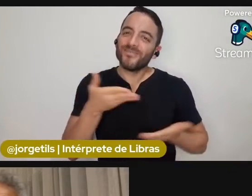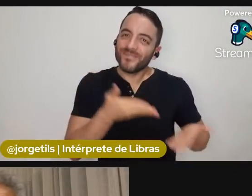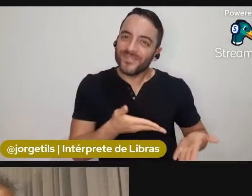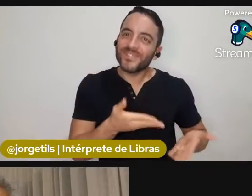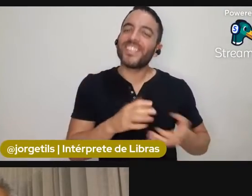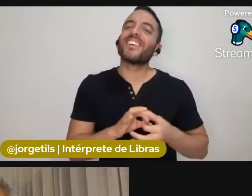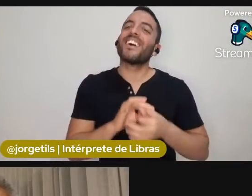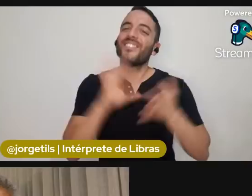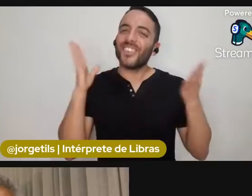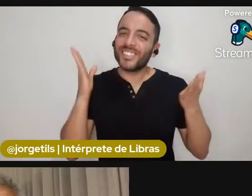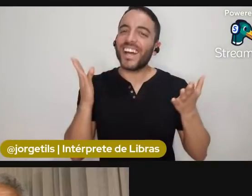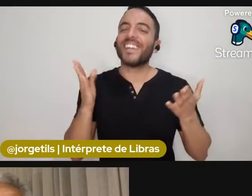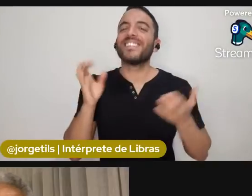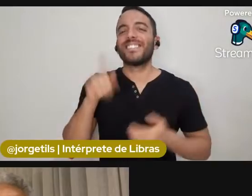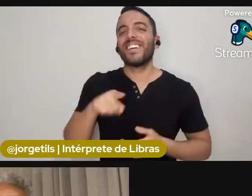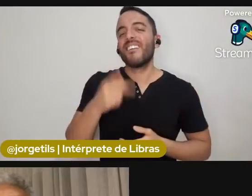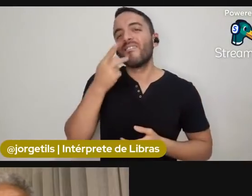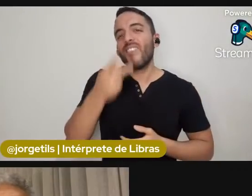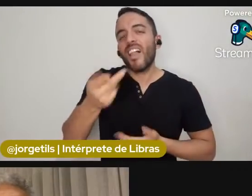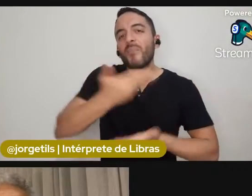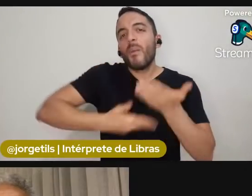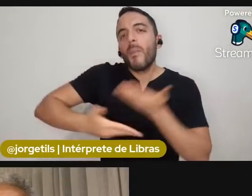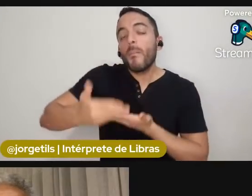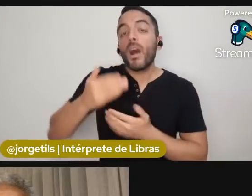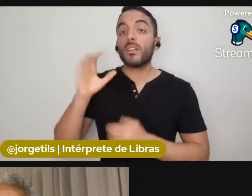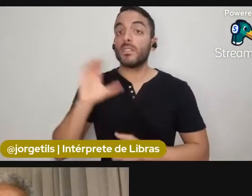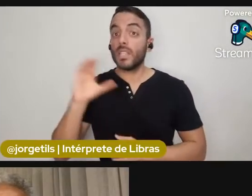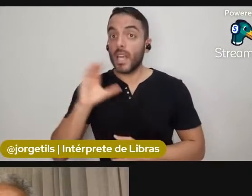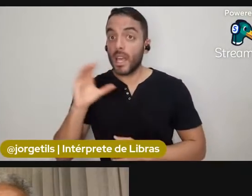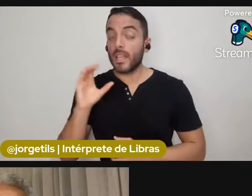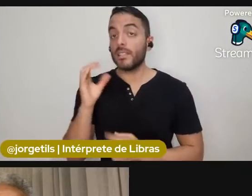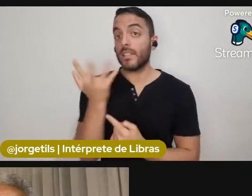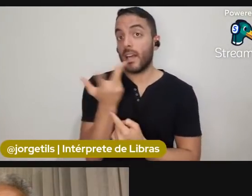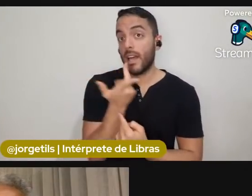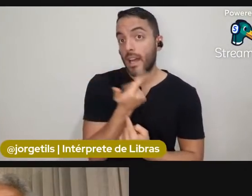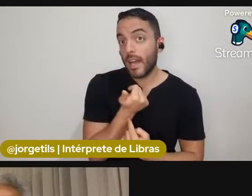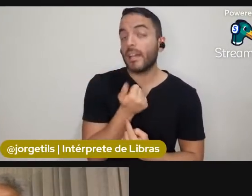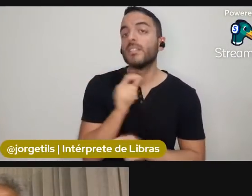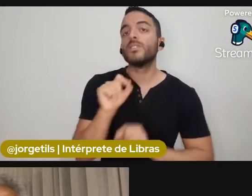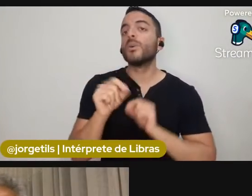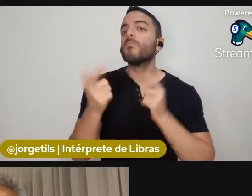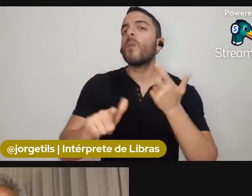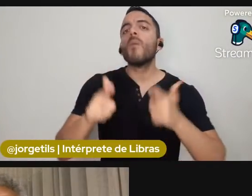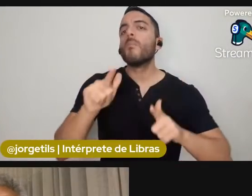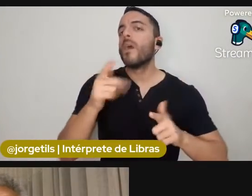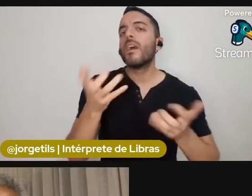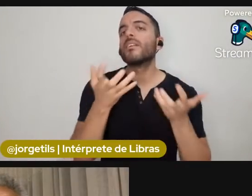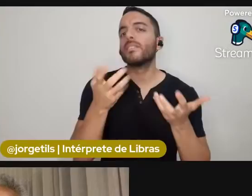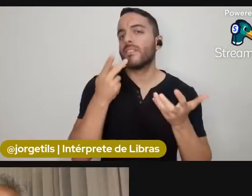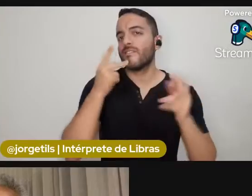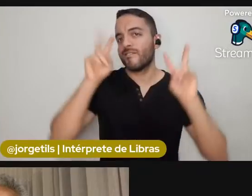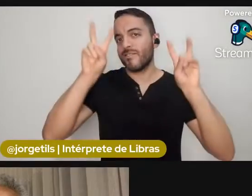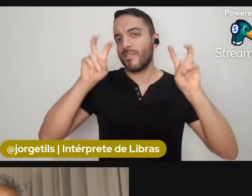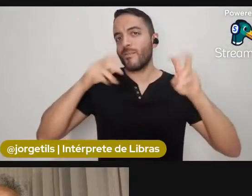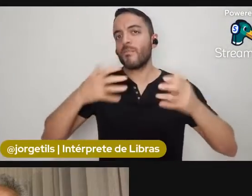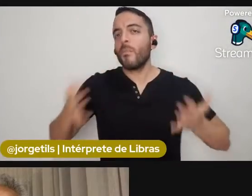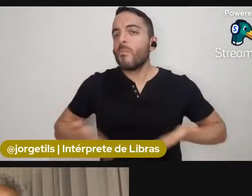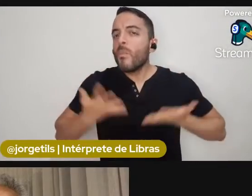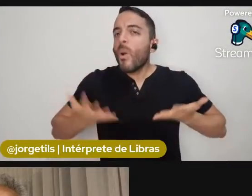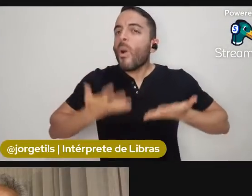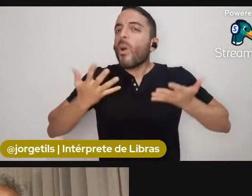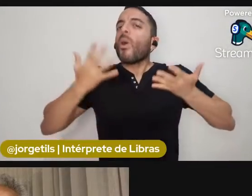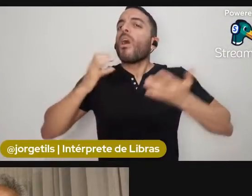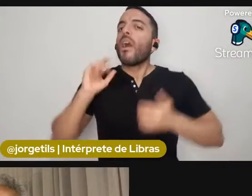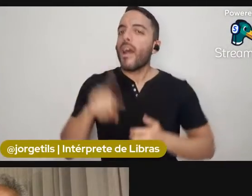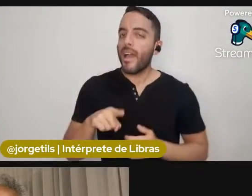essa relação ciência, arte e o que você mais quiser sobre a sua motivação para ser um artista que